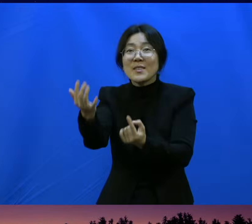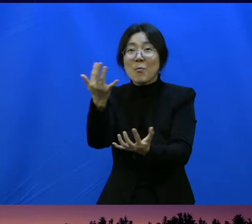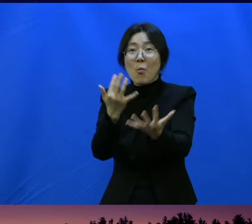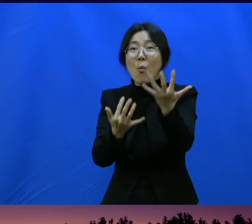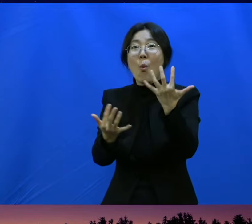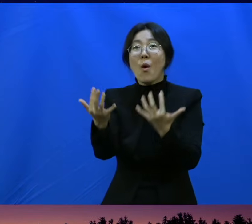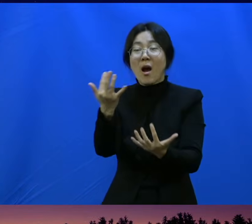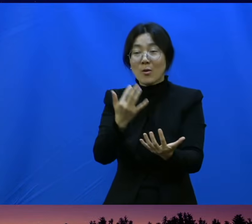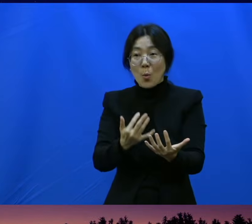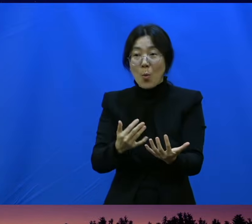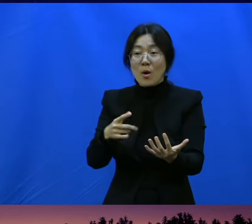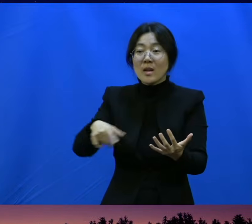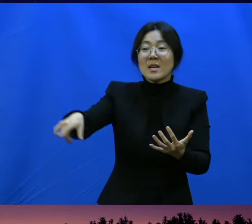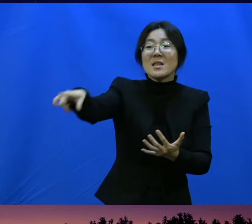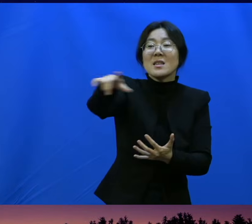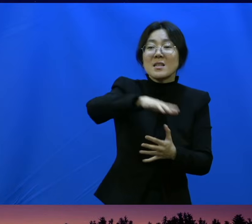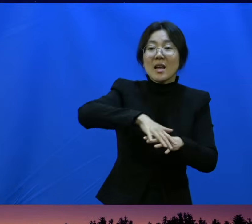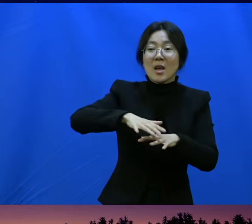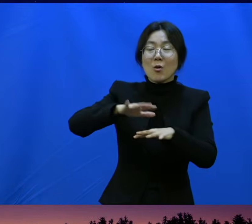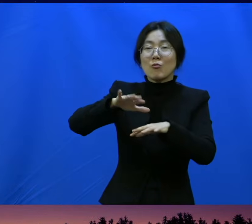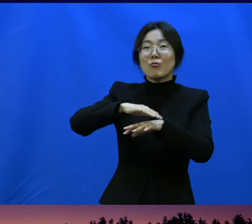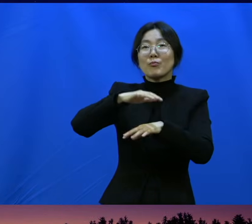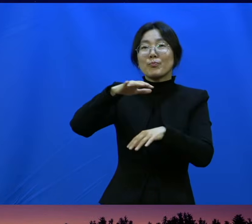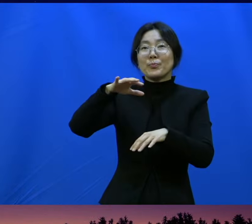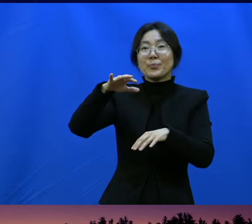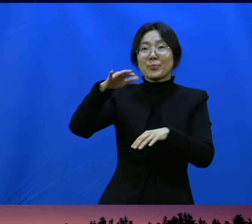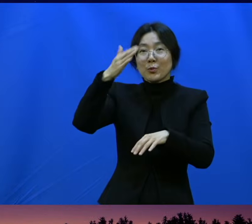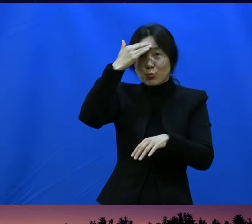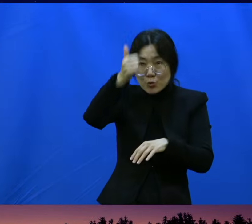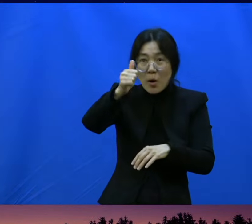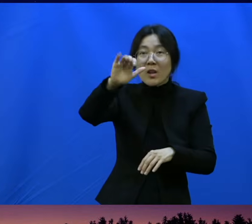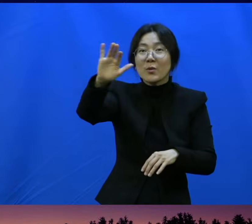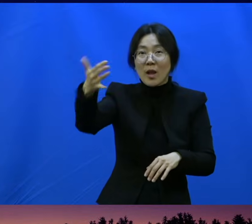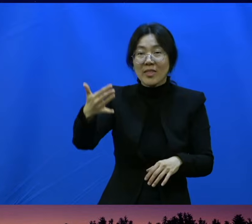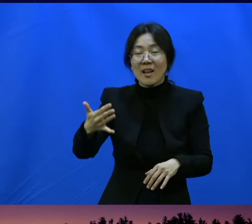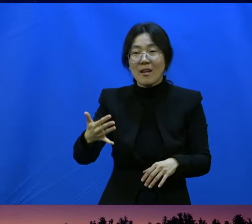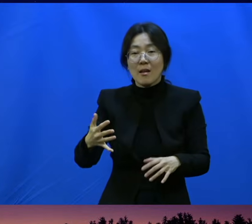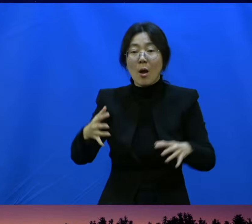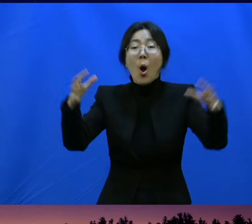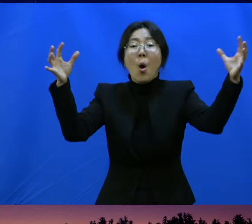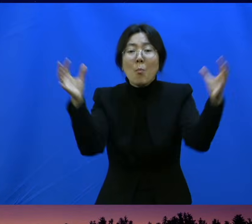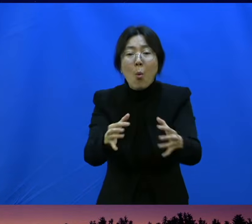그는 그들의 우두머리가 되었는데 그와 함께한 자가 400명 가량이었더라.